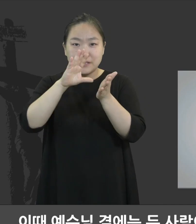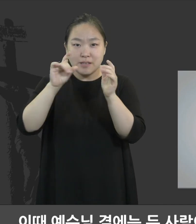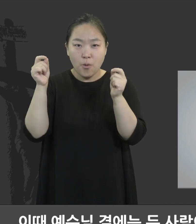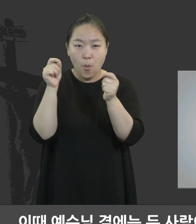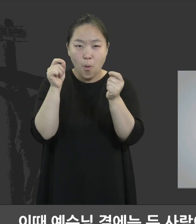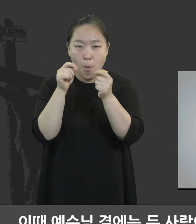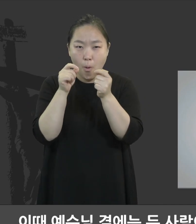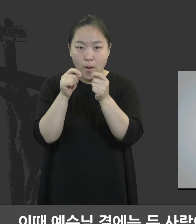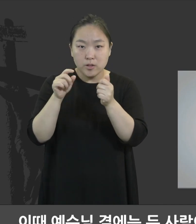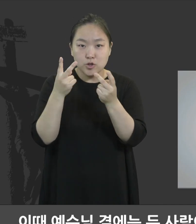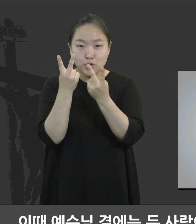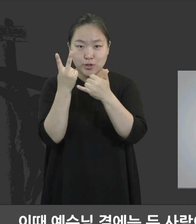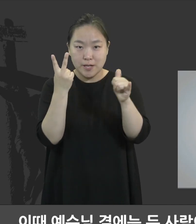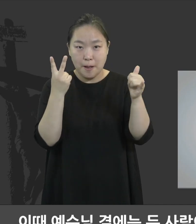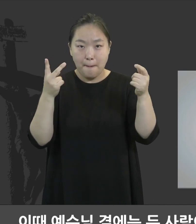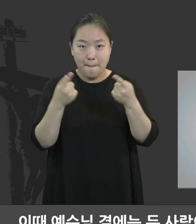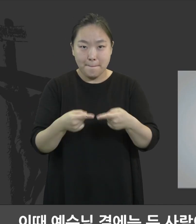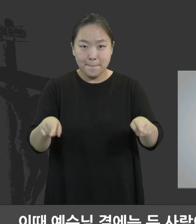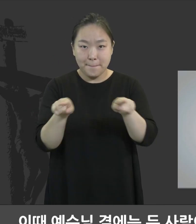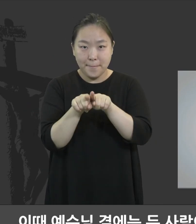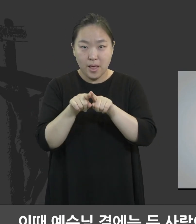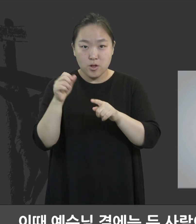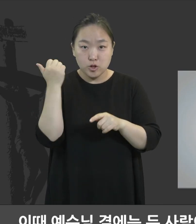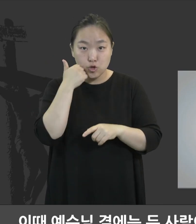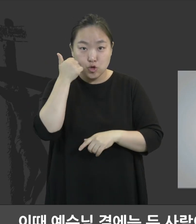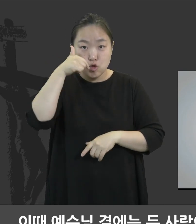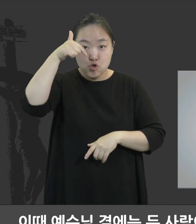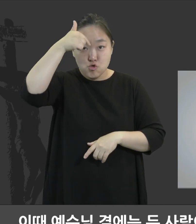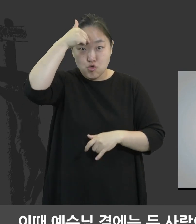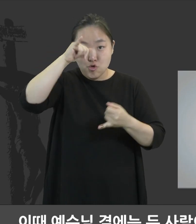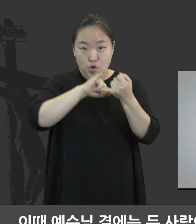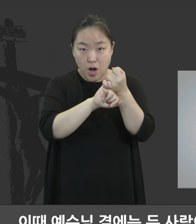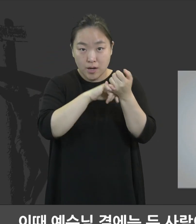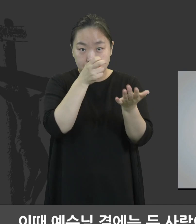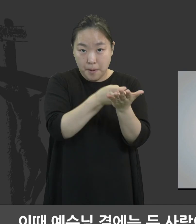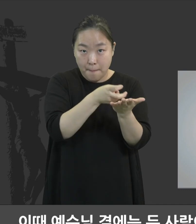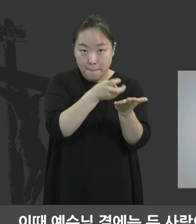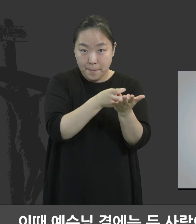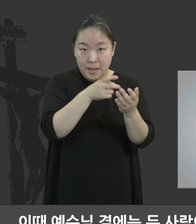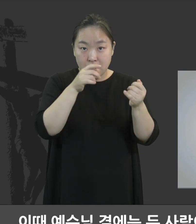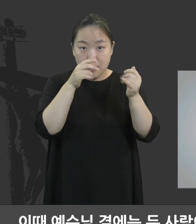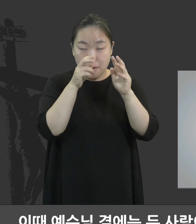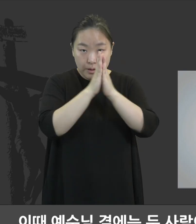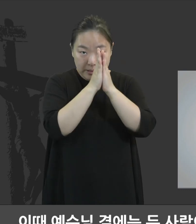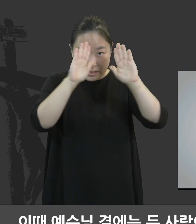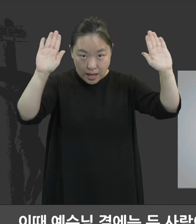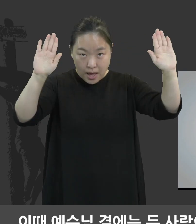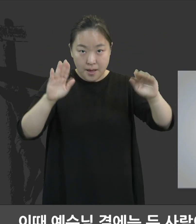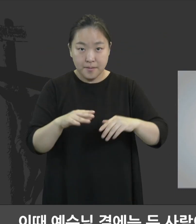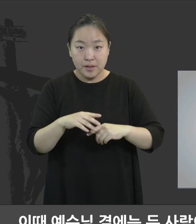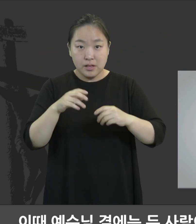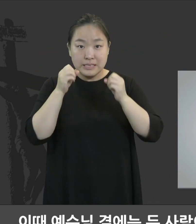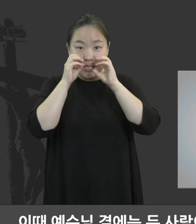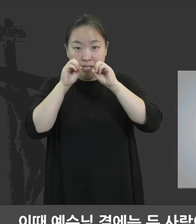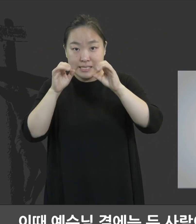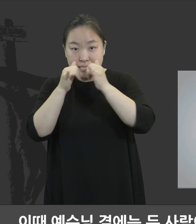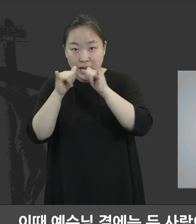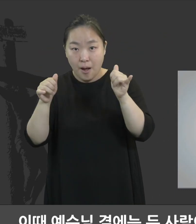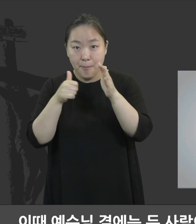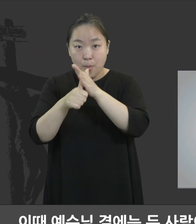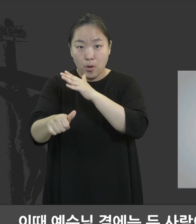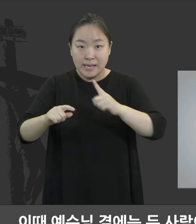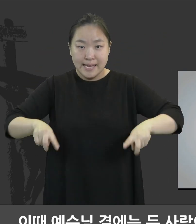이때 예수님 곁에는 2사람이 함께 있었습니다. 구약의 율법을 대표하는 모세와